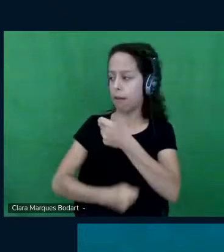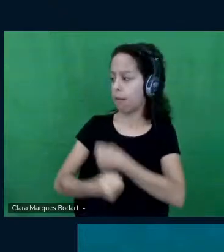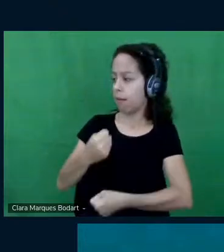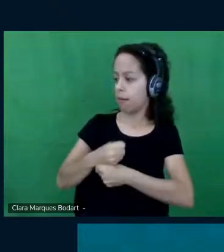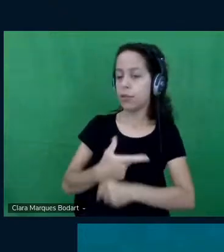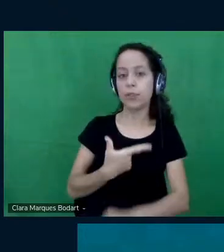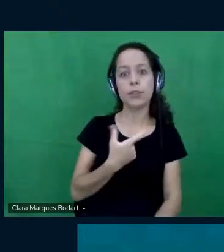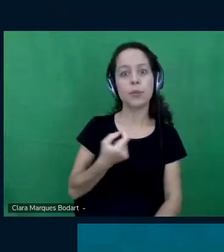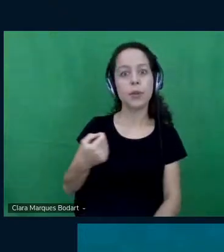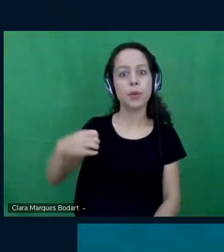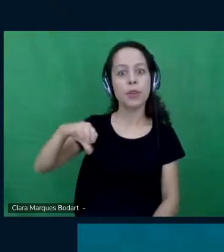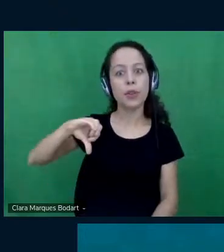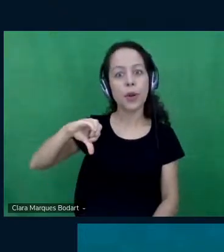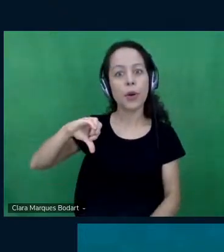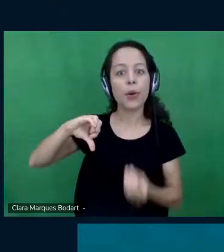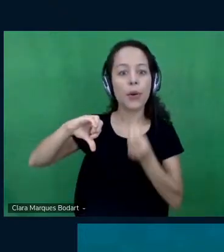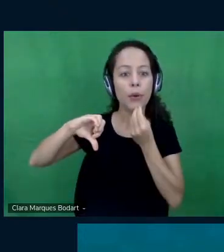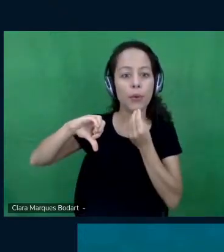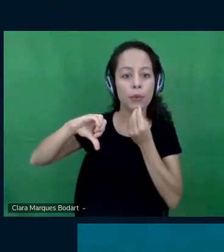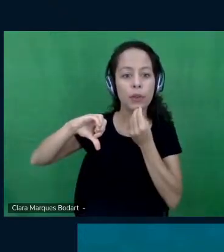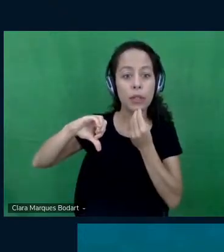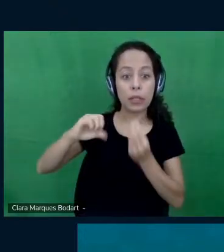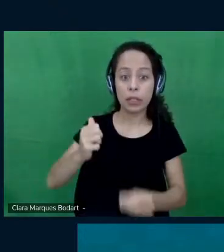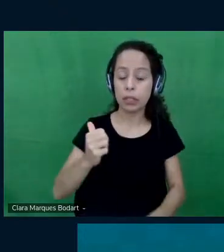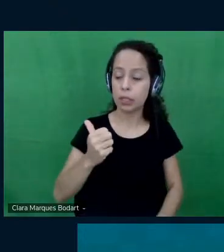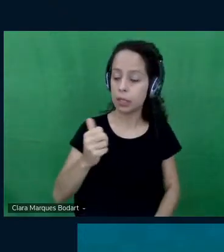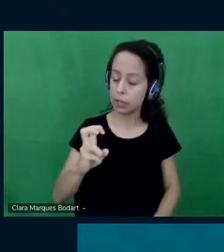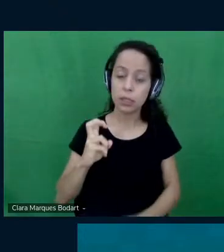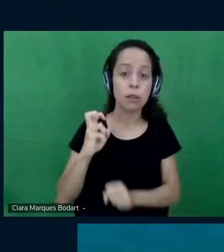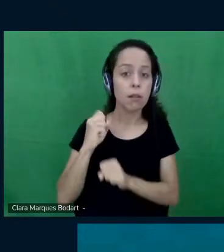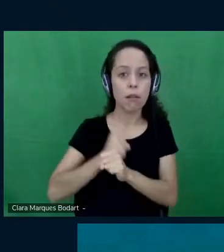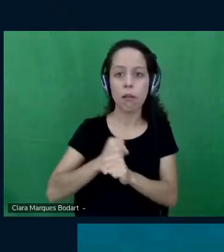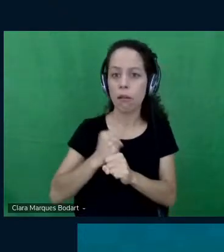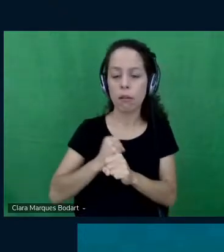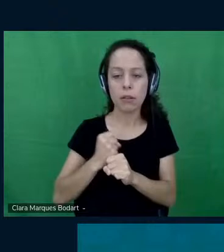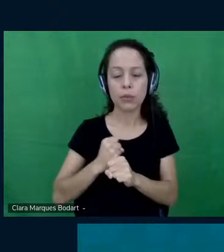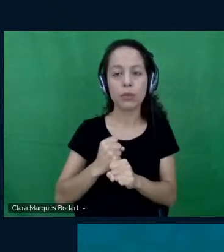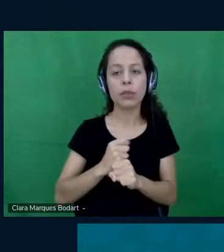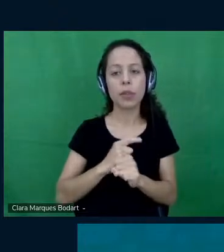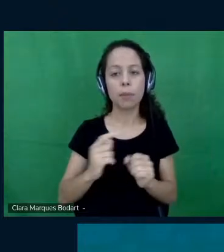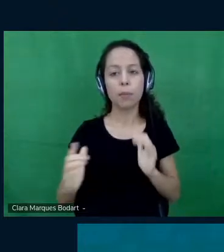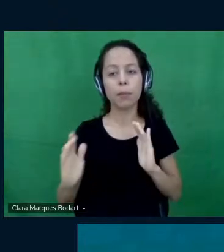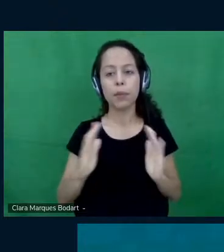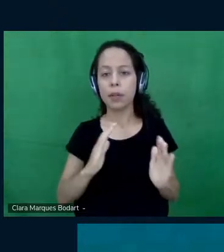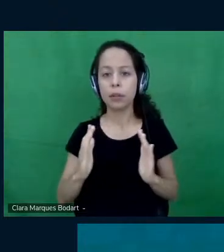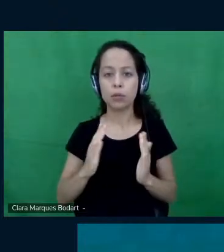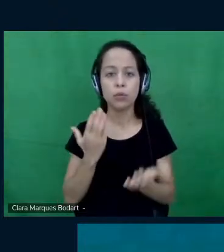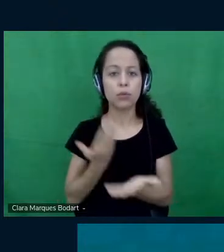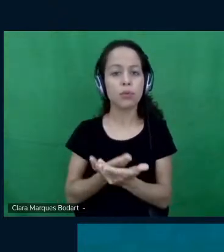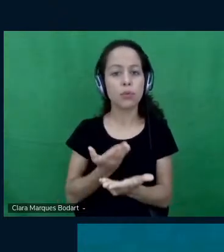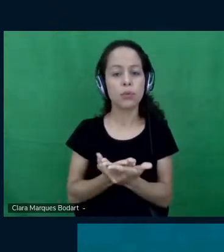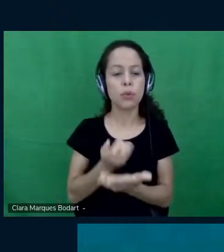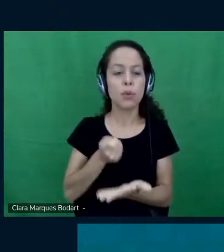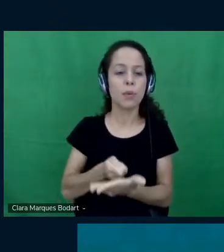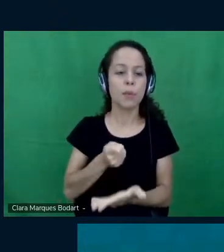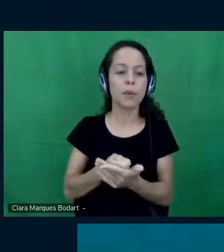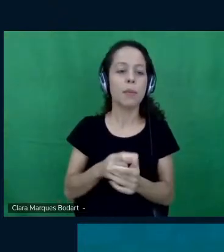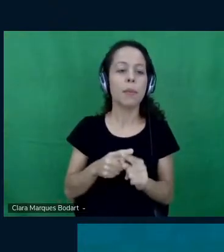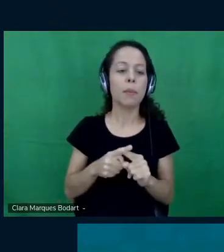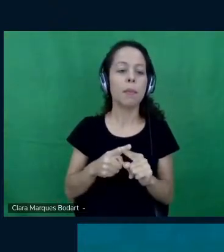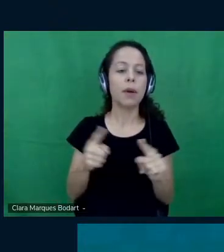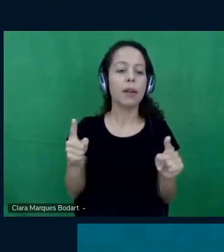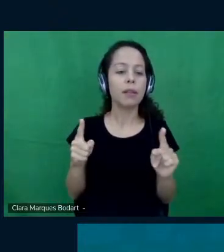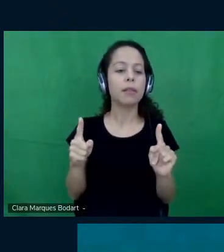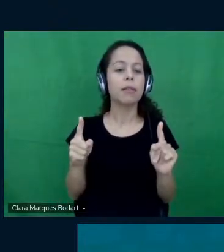né, 15 anos, né, de escolaridade obrigatória dessa faixa etária e um número muito expressivo